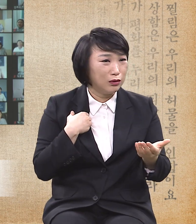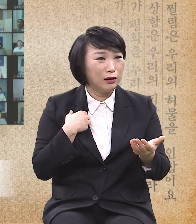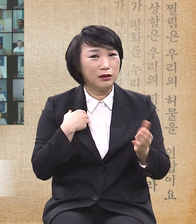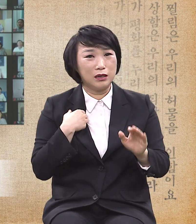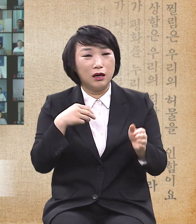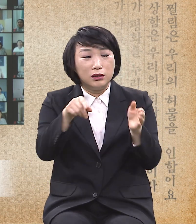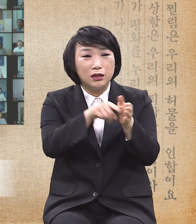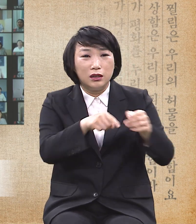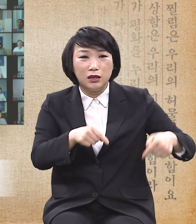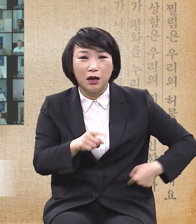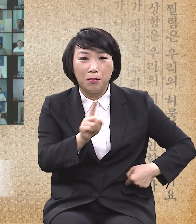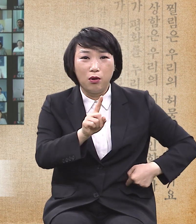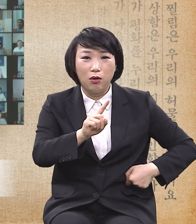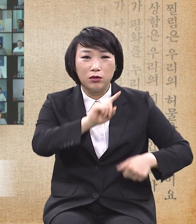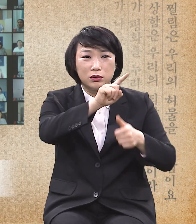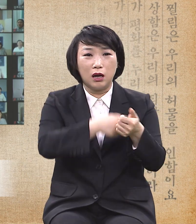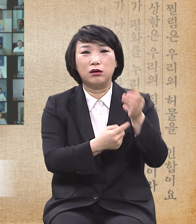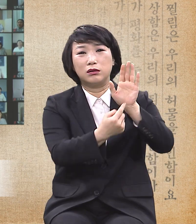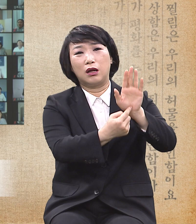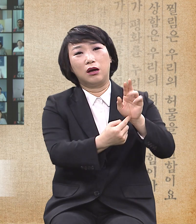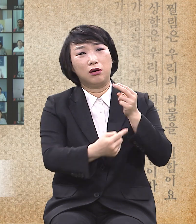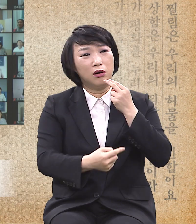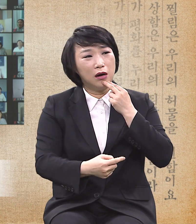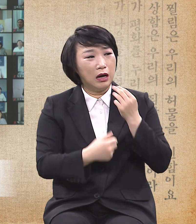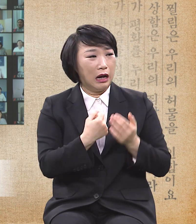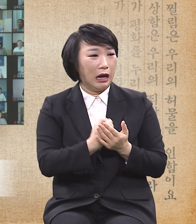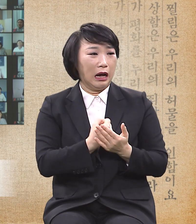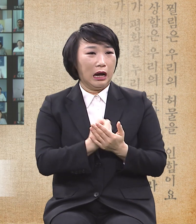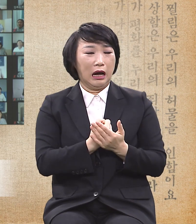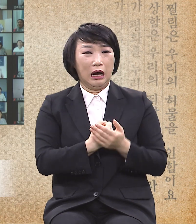신앙 양심이 내 속에서 나타나질